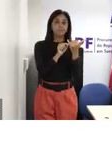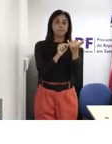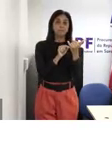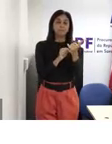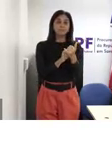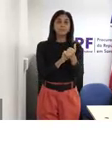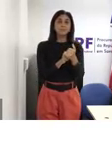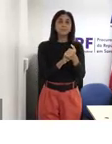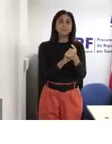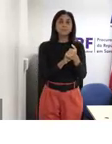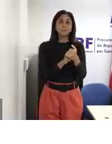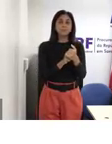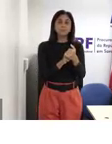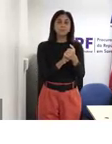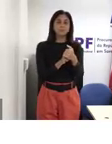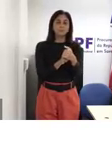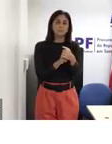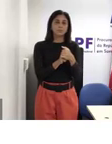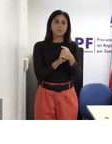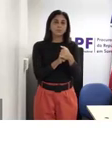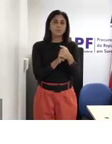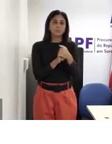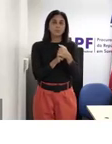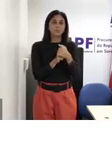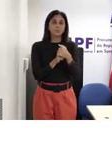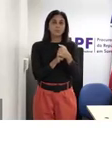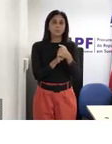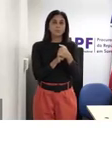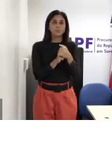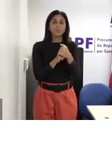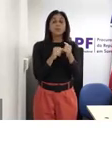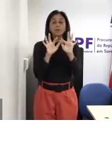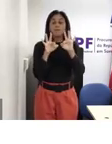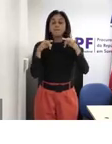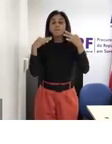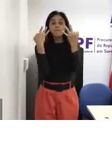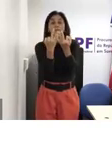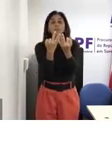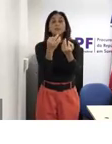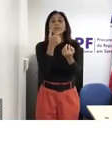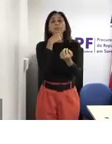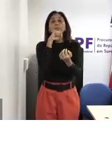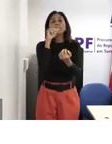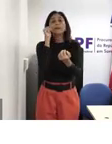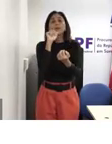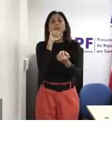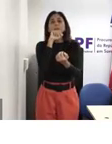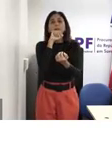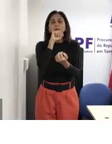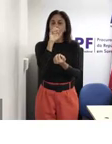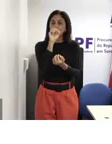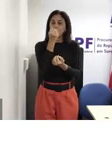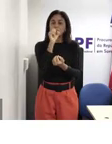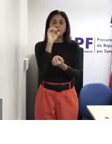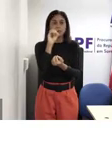reportado nessa pesquisa é que mais de 80% dos Pais Faz um esforço para tornar a internet